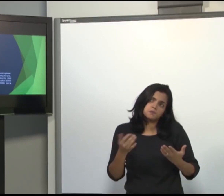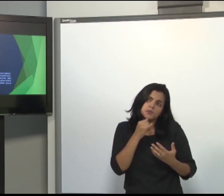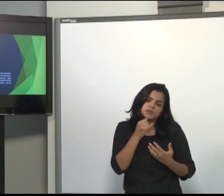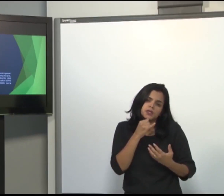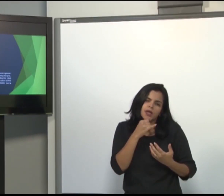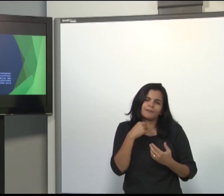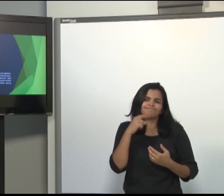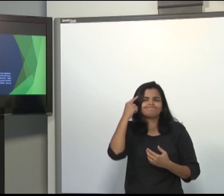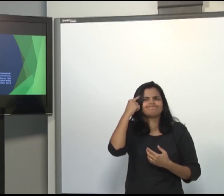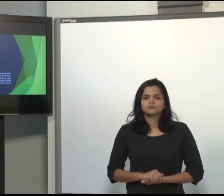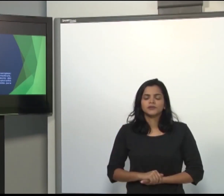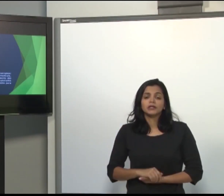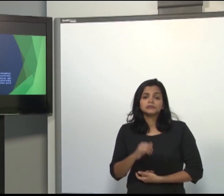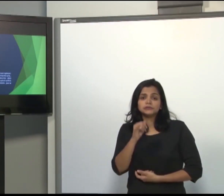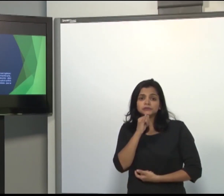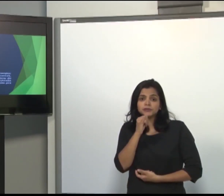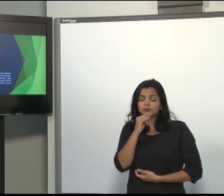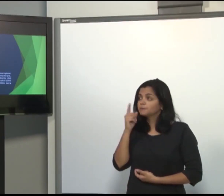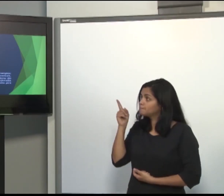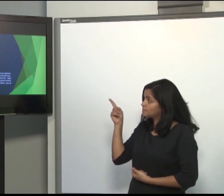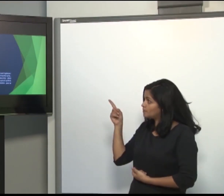explicar para esses alunos, temos que ter avaliações.